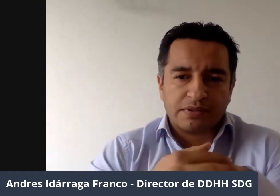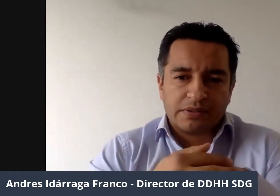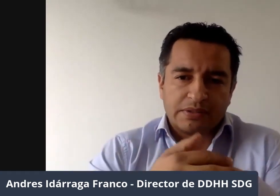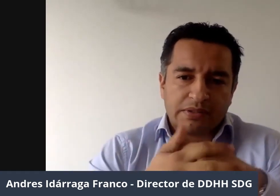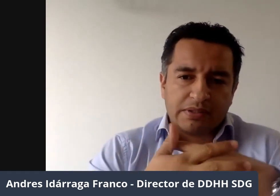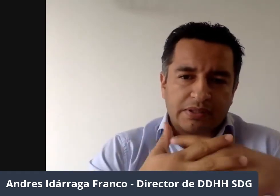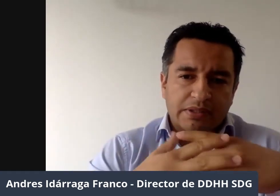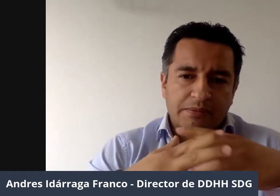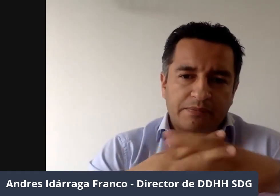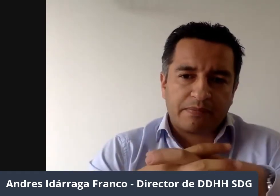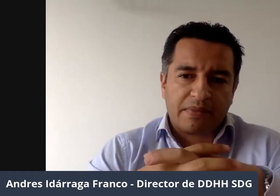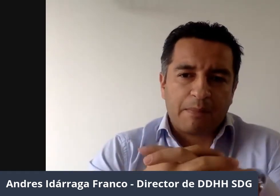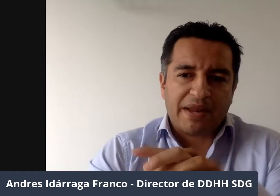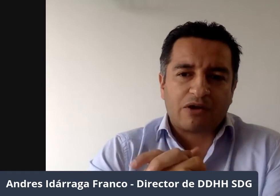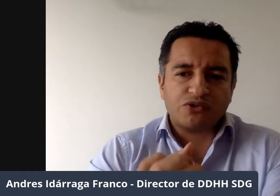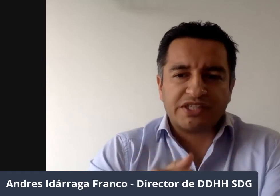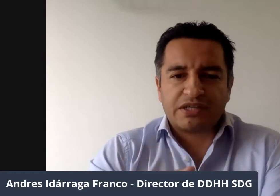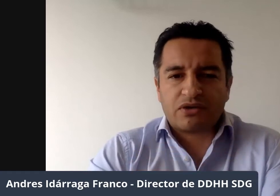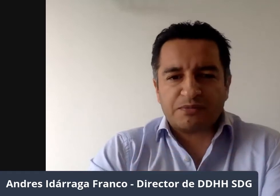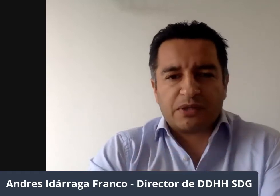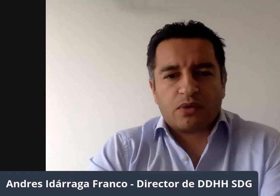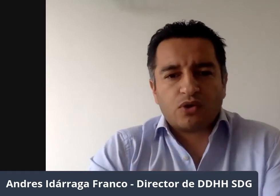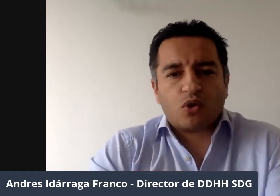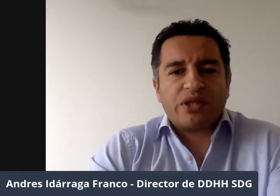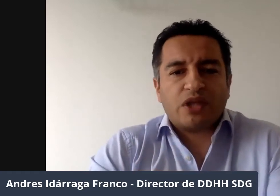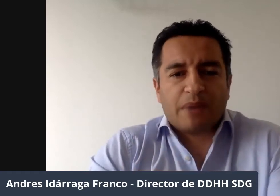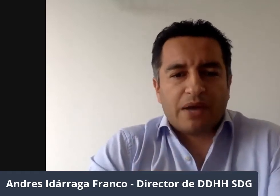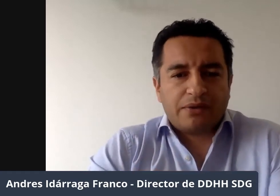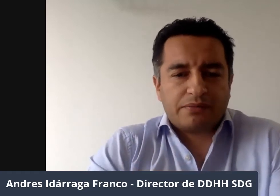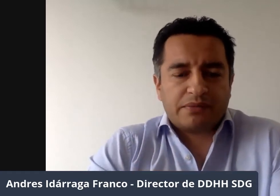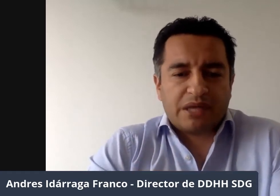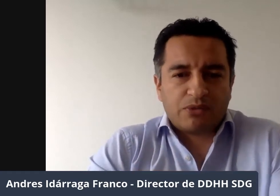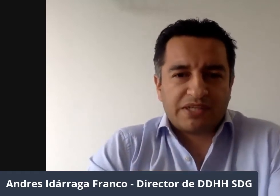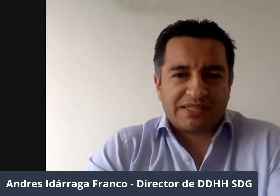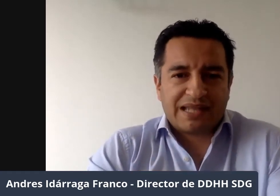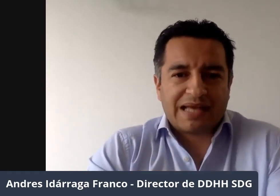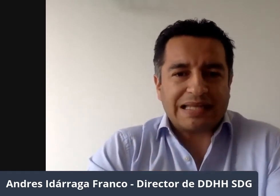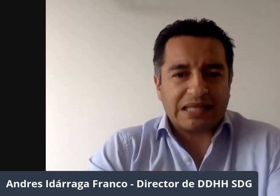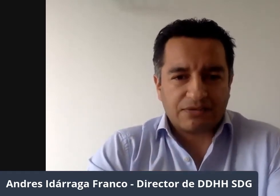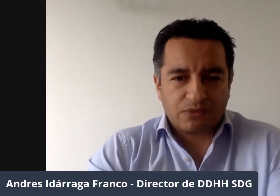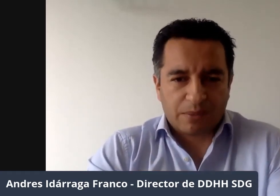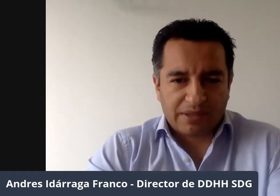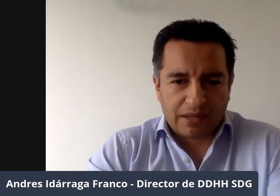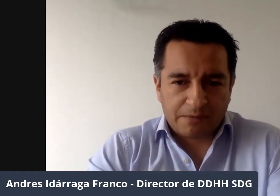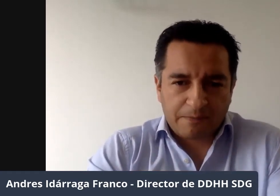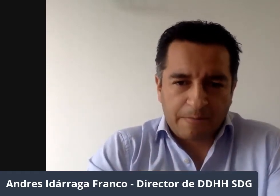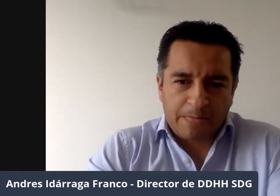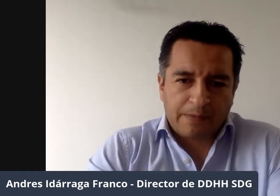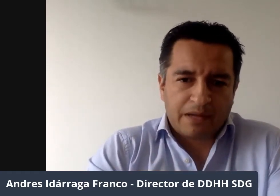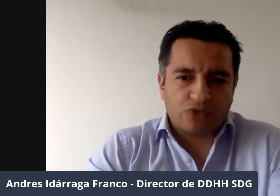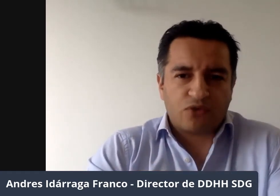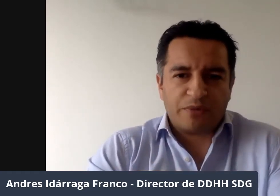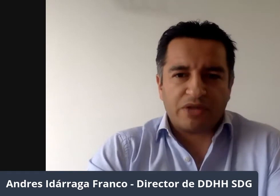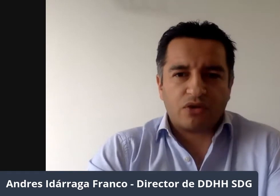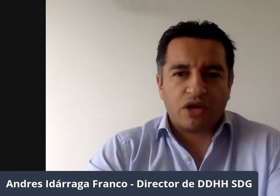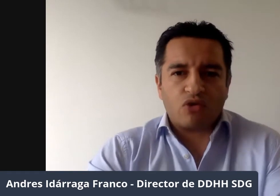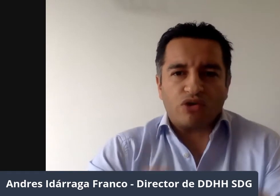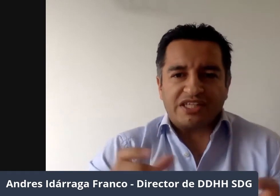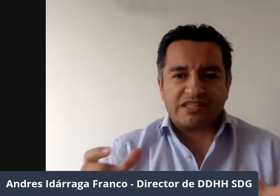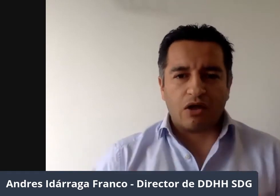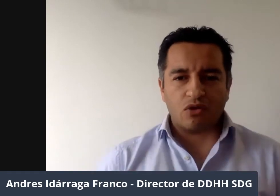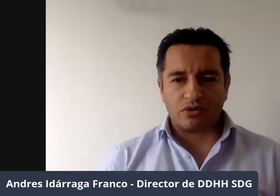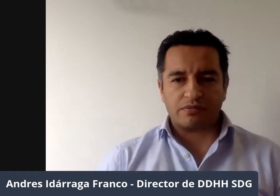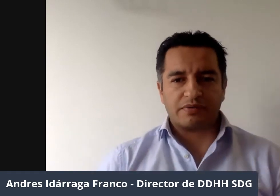desarrollado la plena conciencia con respecto al otro victimario, digamos, es la crítica fundamental. El sufrimiento